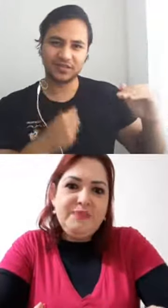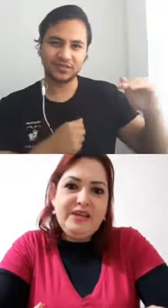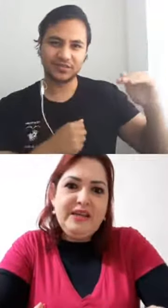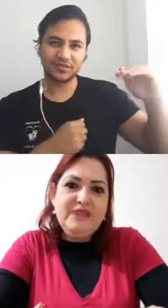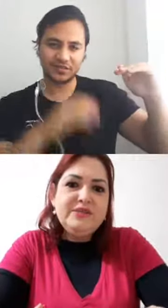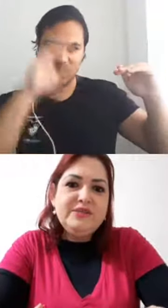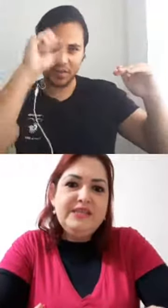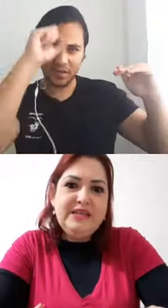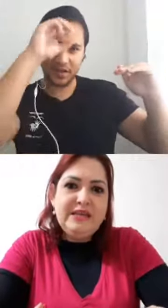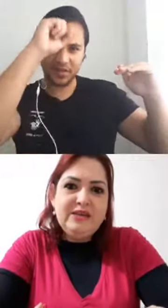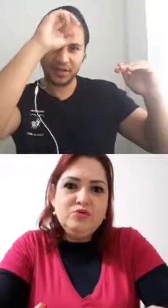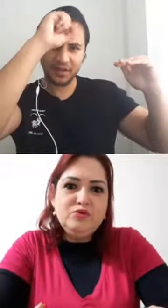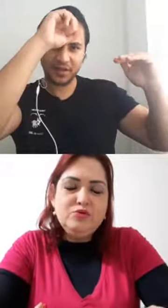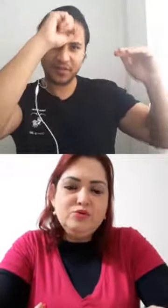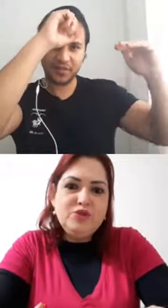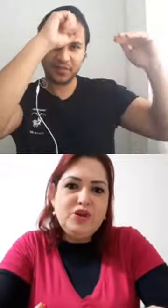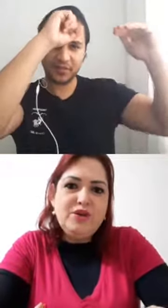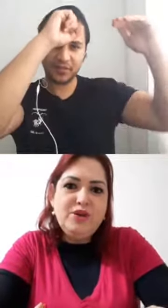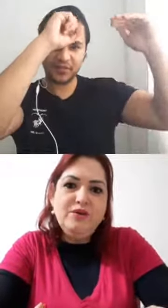vem aprendendo assim,